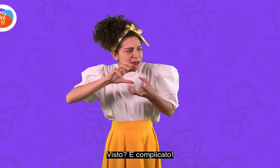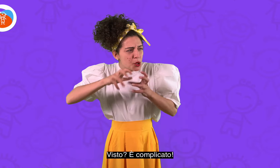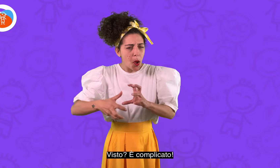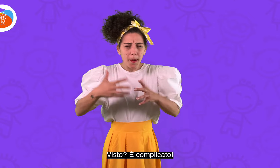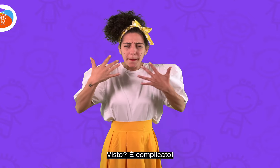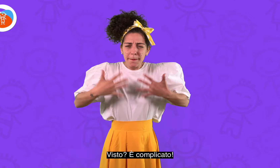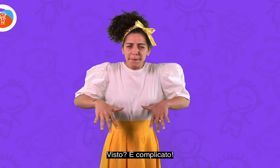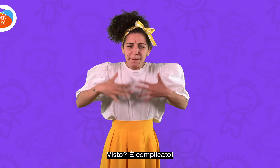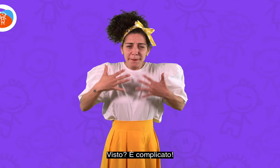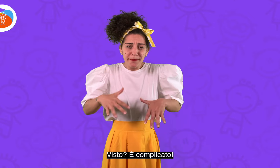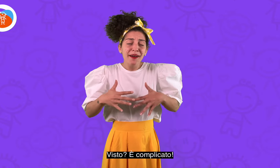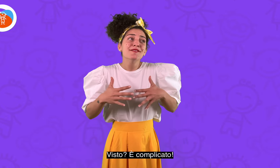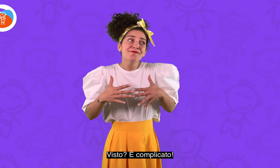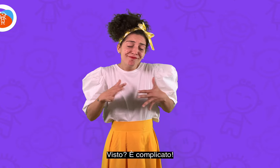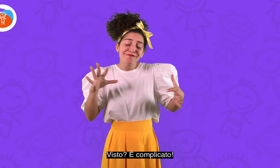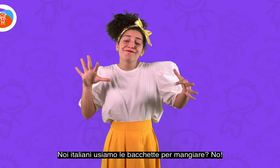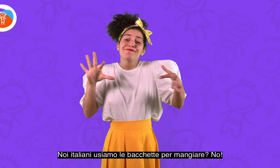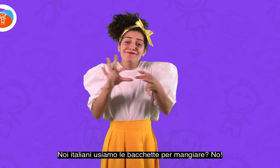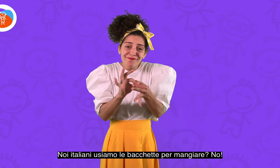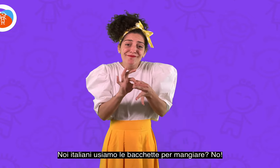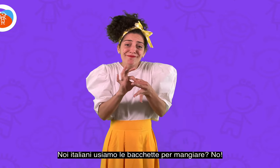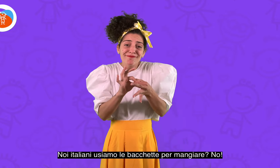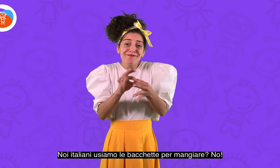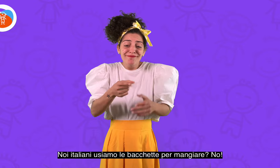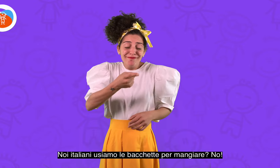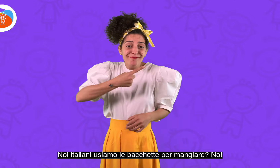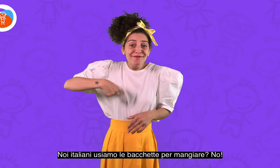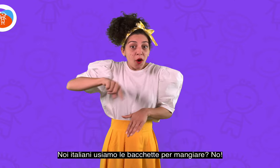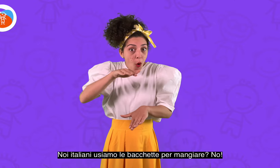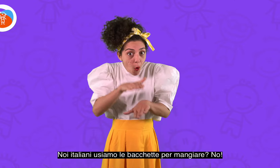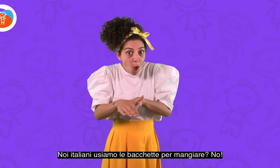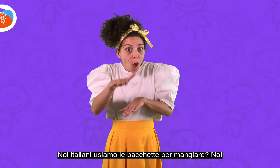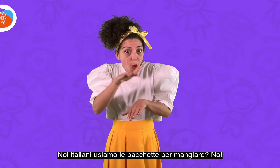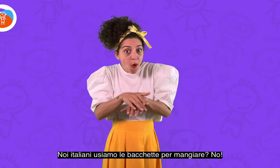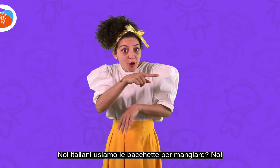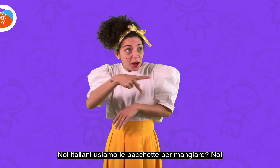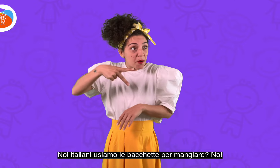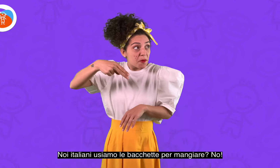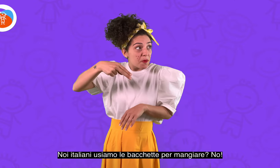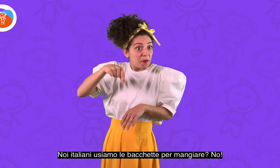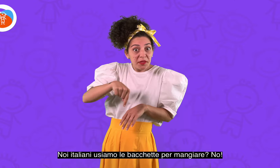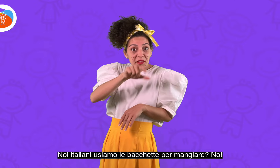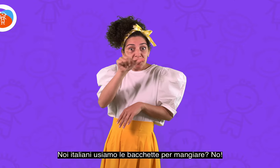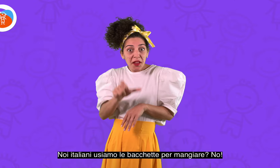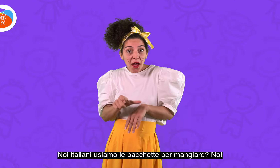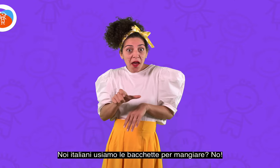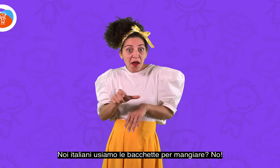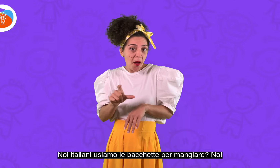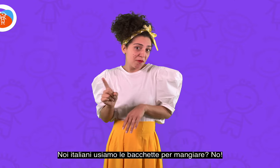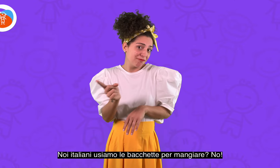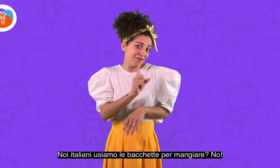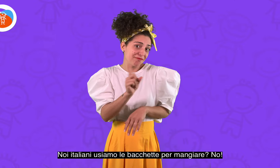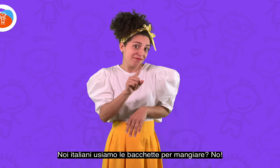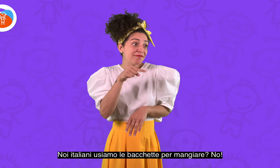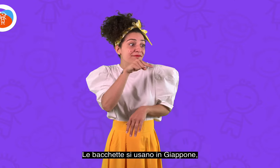È complicato! Noi italiani usiamo le bacchette per mangiare? No, no, no!